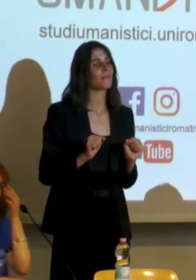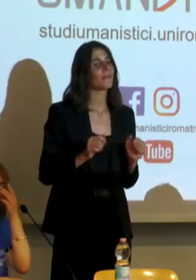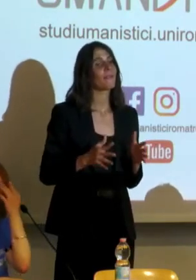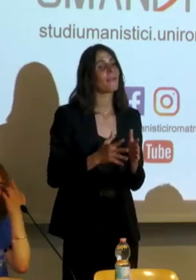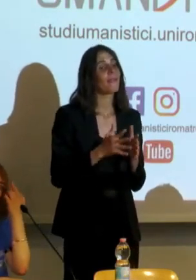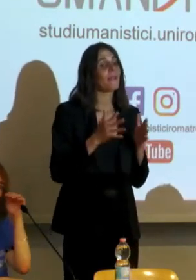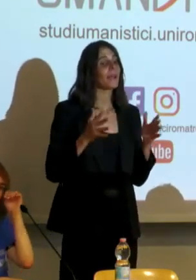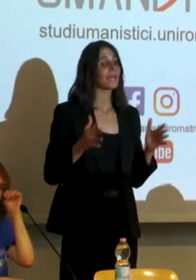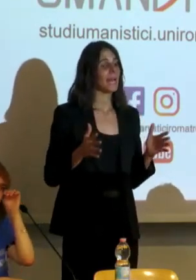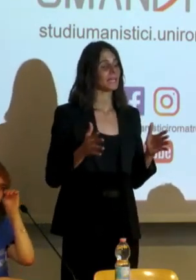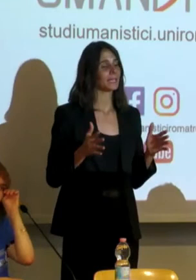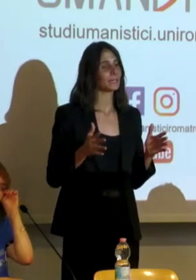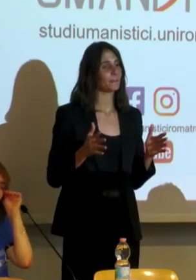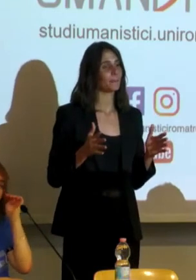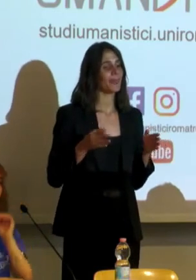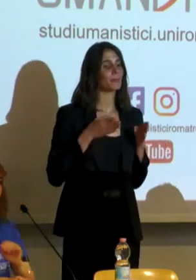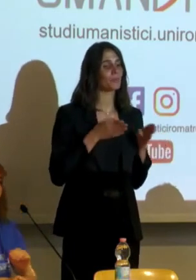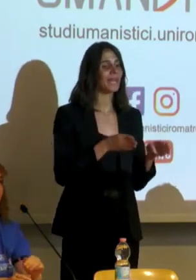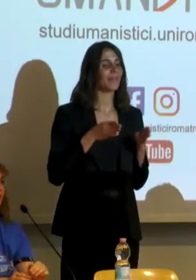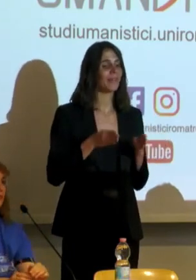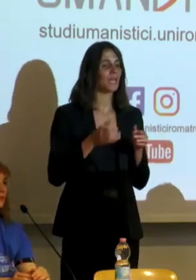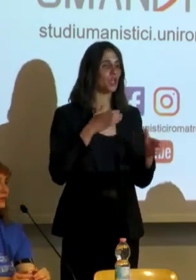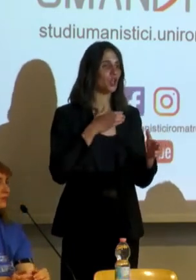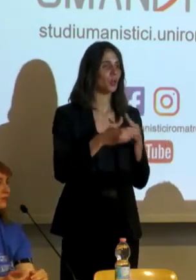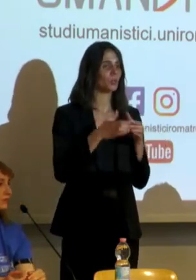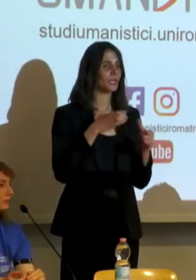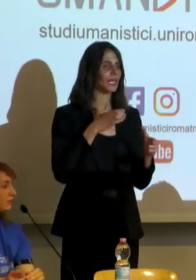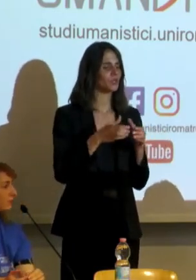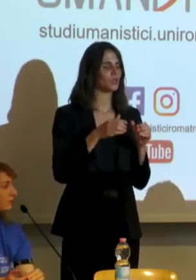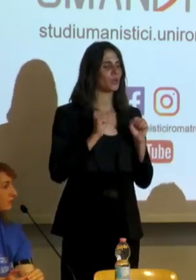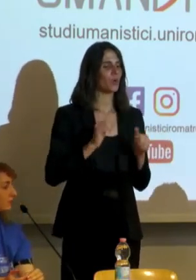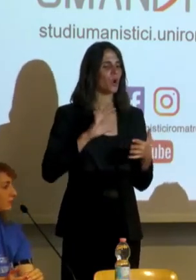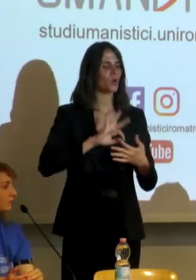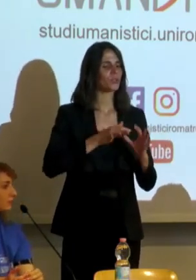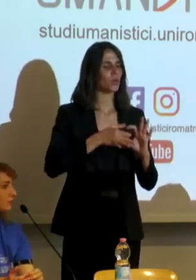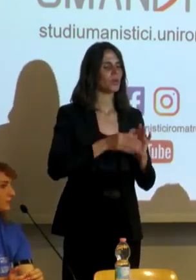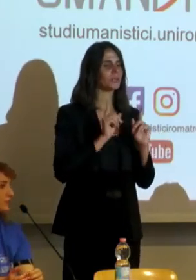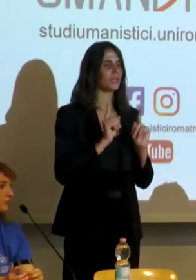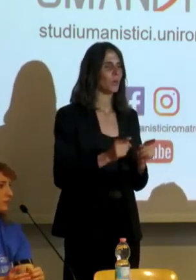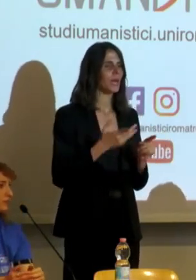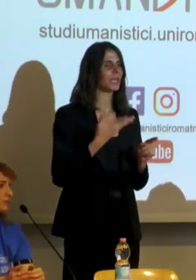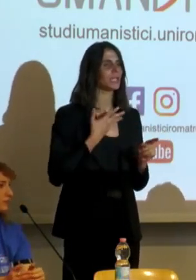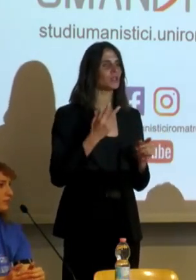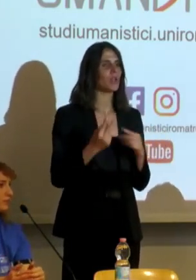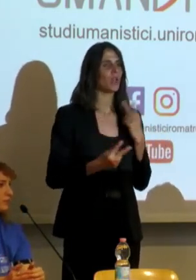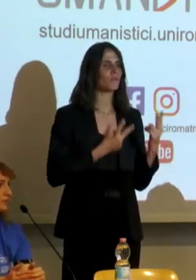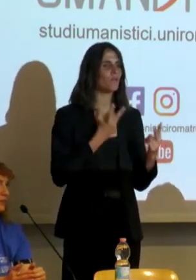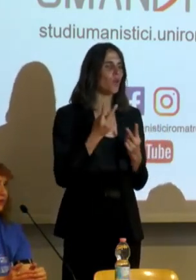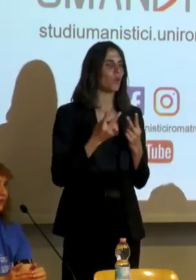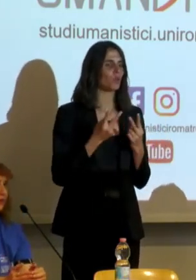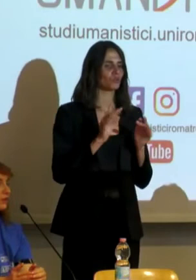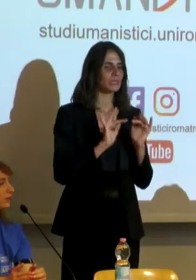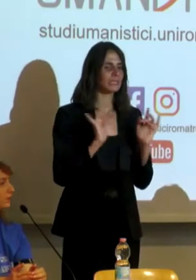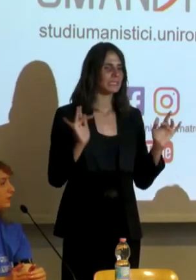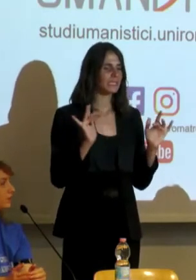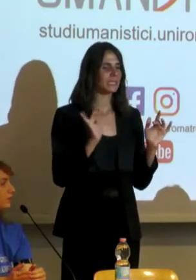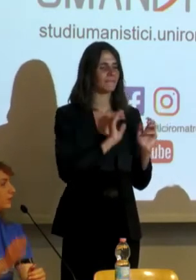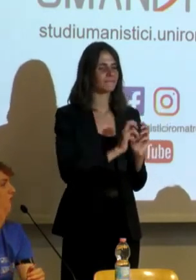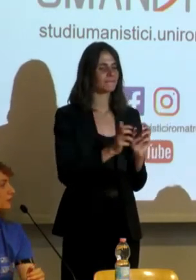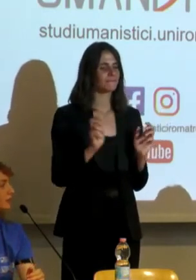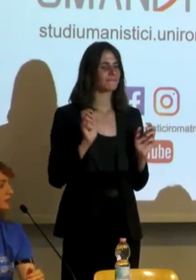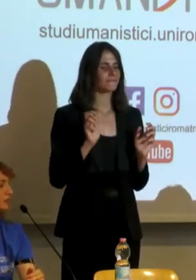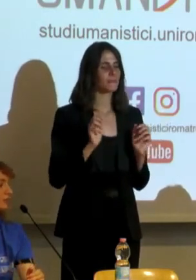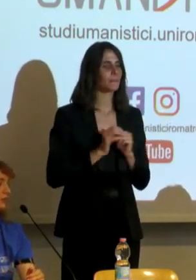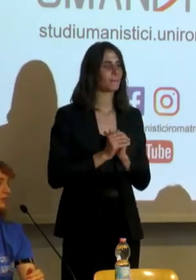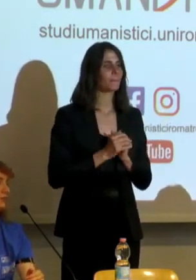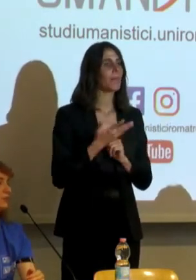canali di comunicazione da una parte provoca cacofonia, ci sono tantissime voci, ci sono tantissimi siti, dall'altra parte in realtà moltiplica